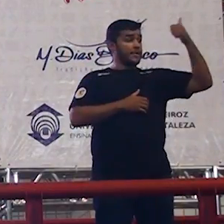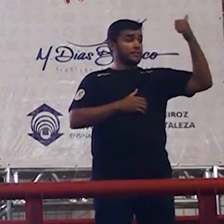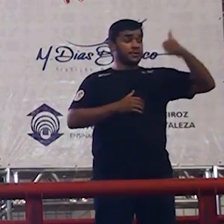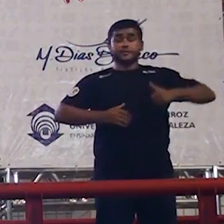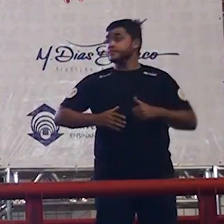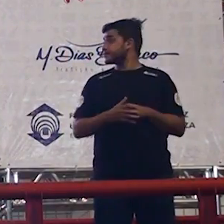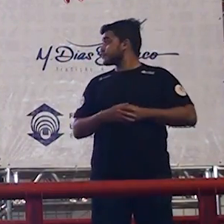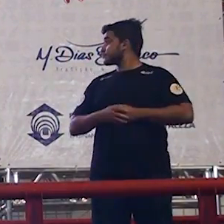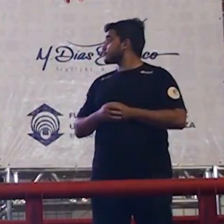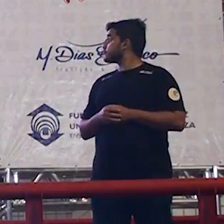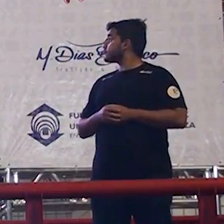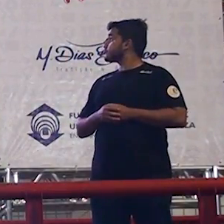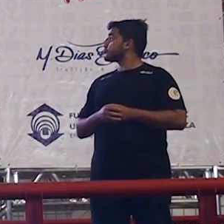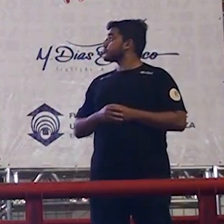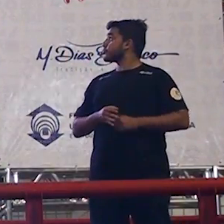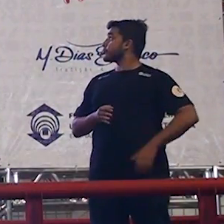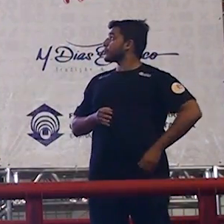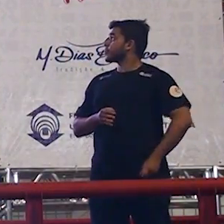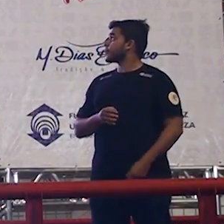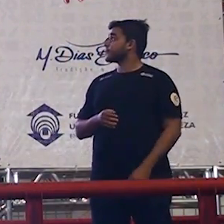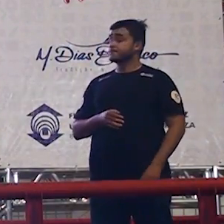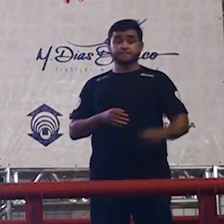essa questão.